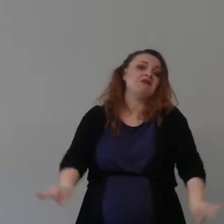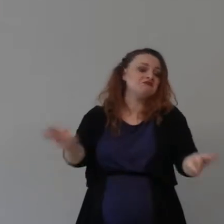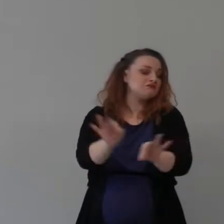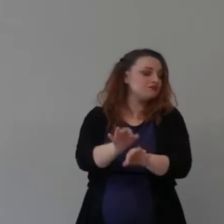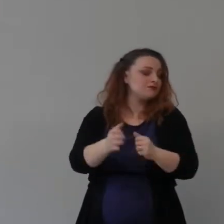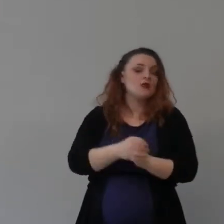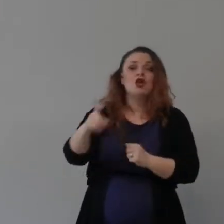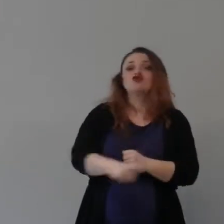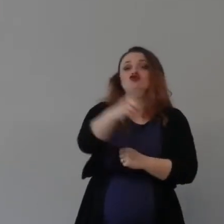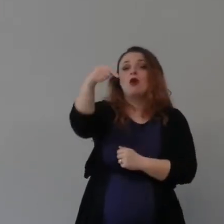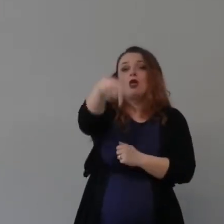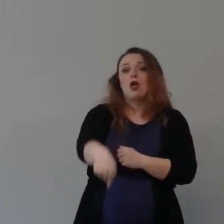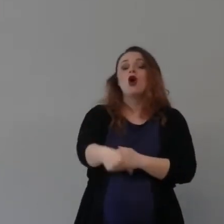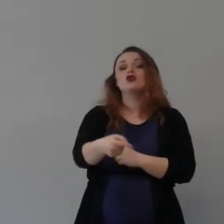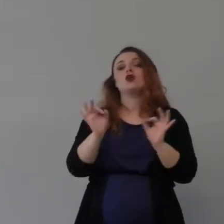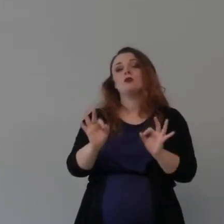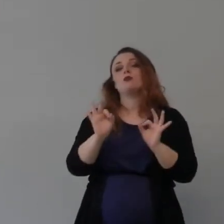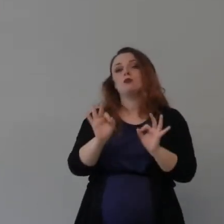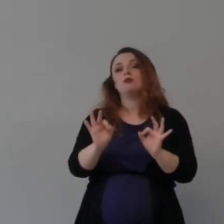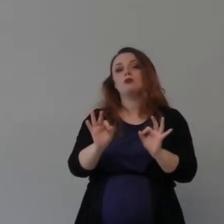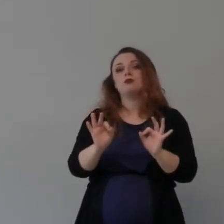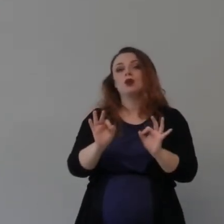giornata di oggi ha molto a che fare.